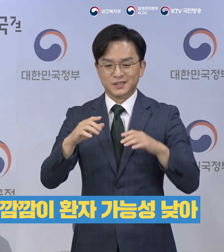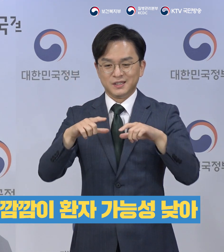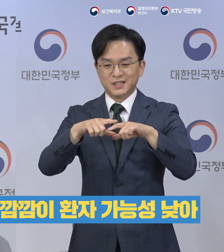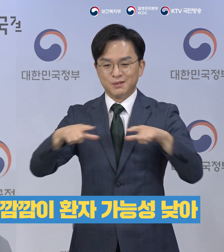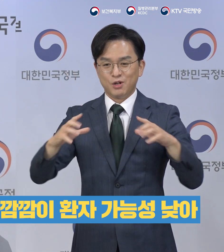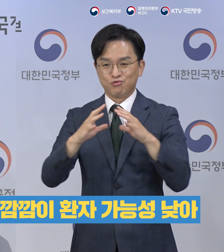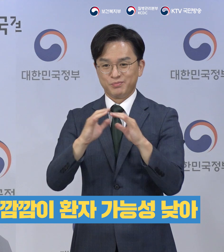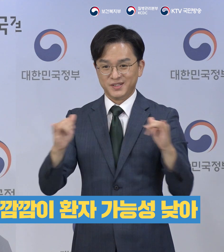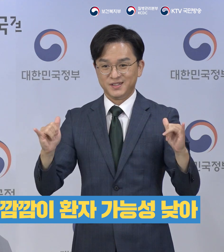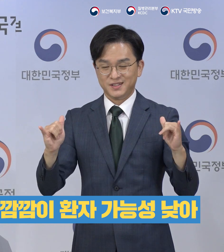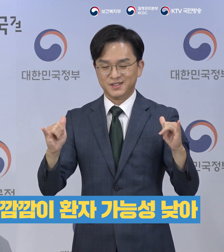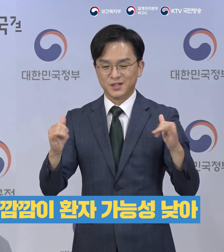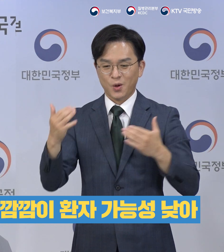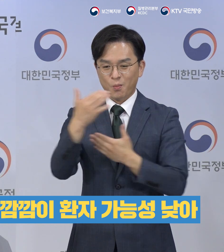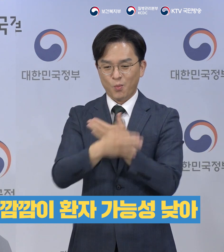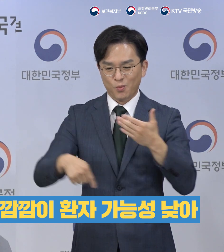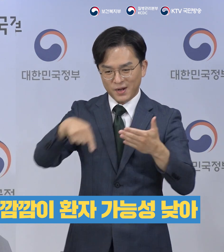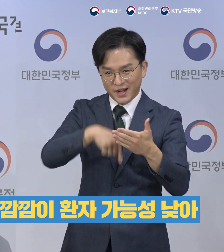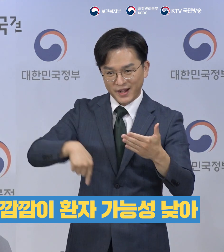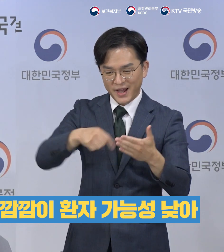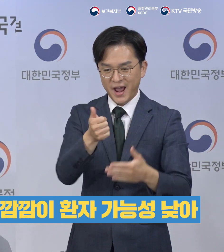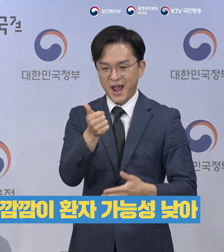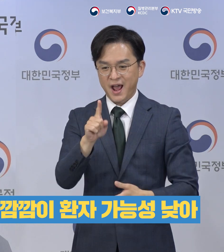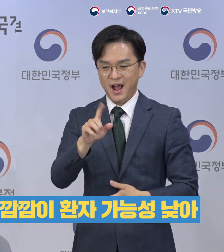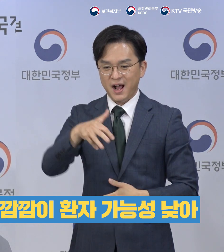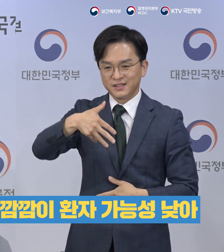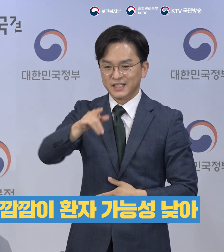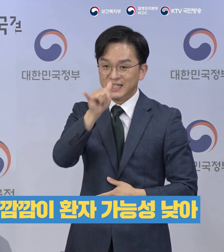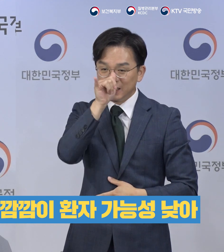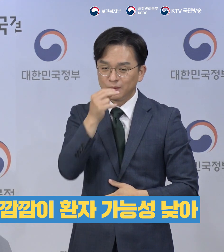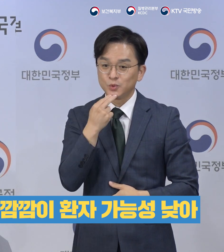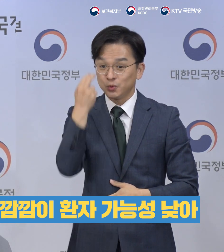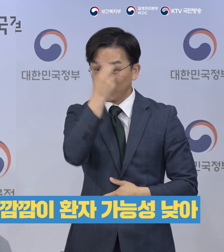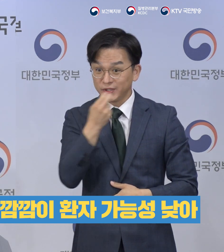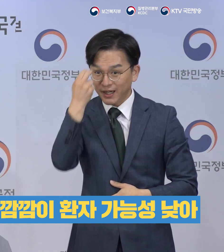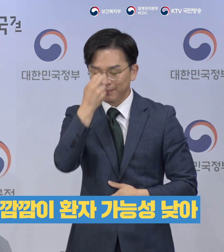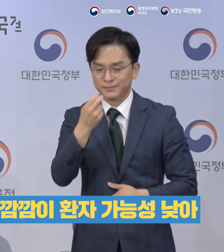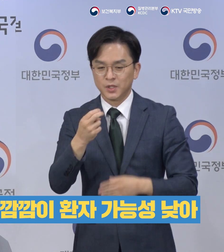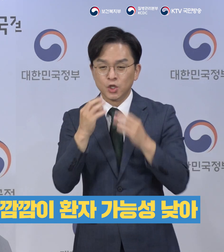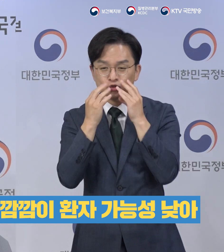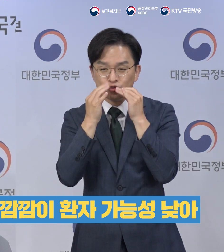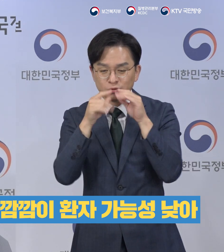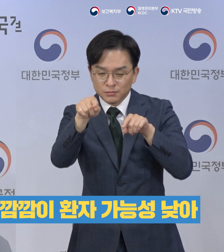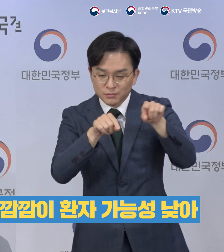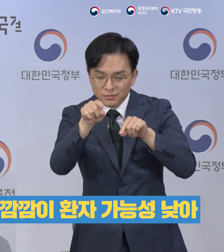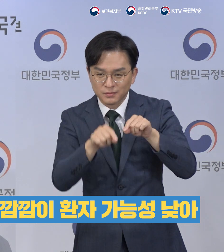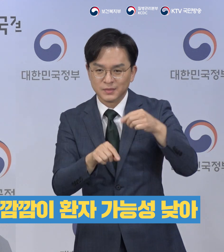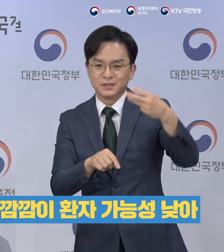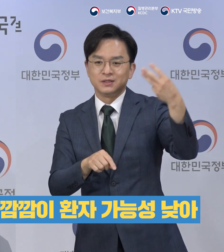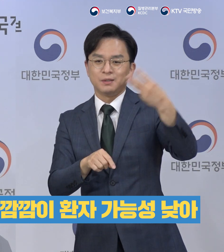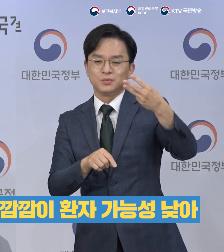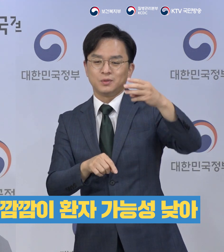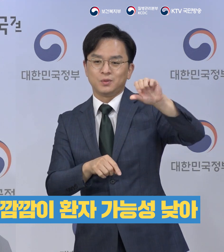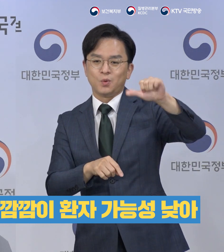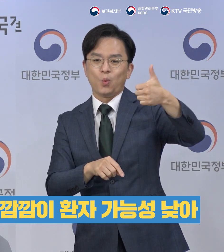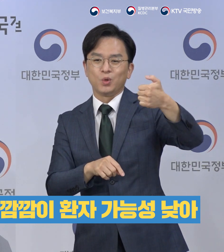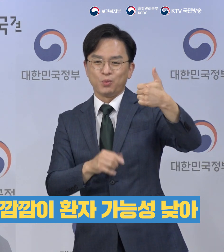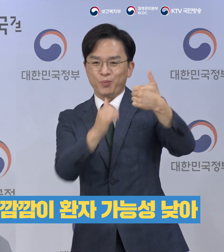최근 코로나19 중화항체 형성 여부를 조사한 중간 결과를 보면 검사